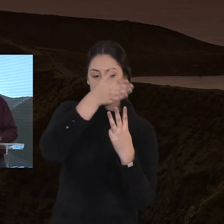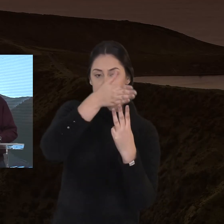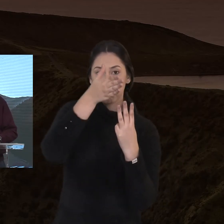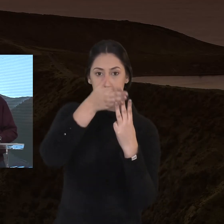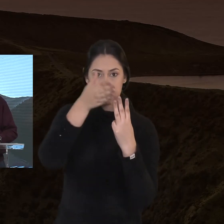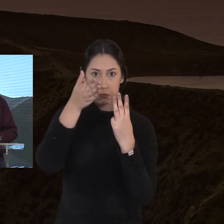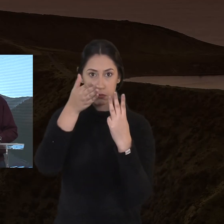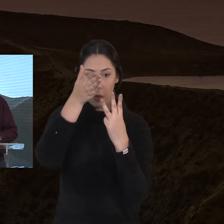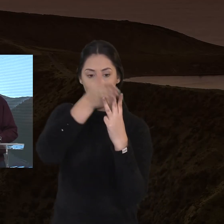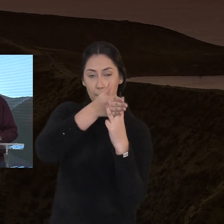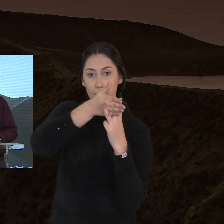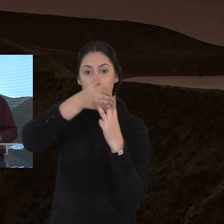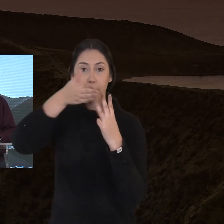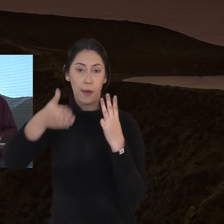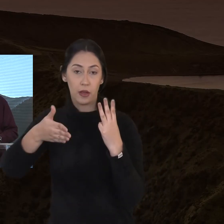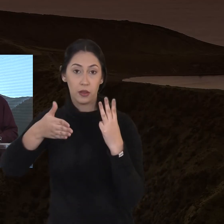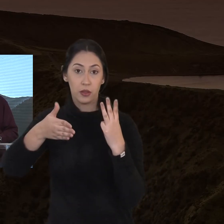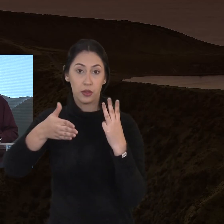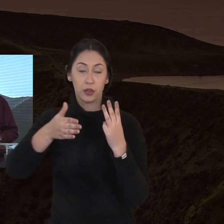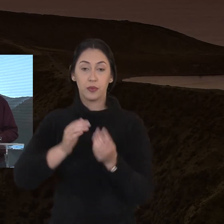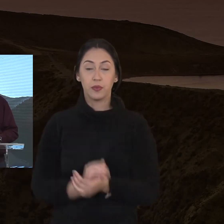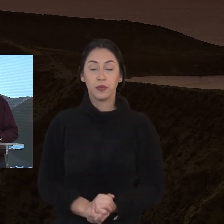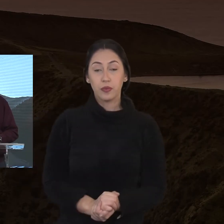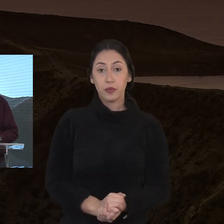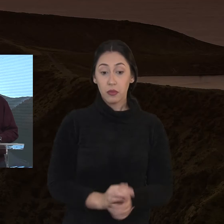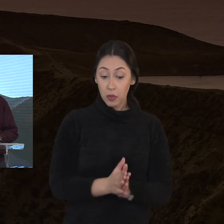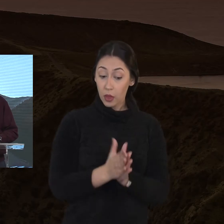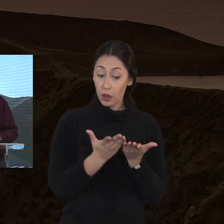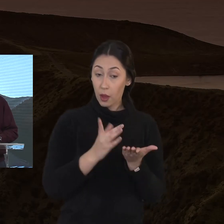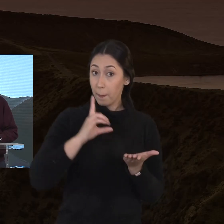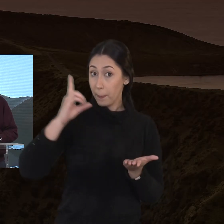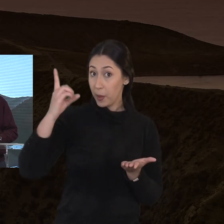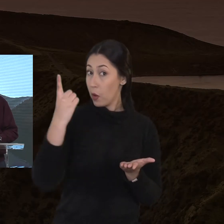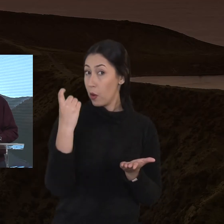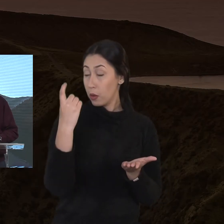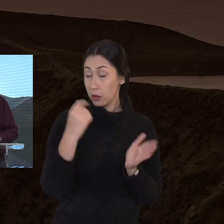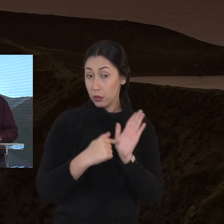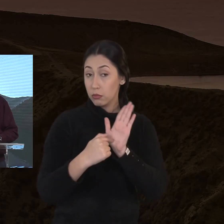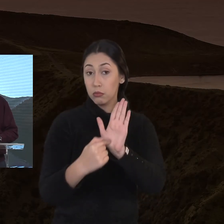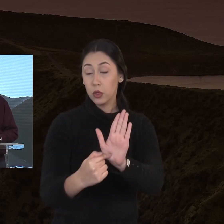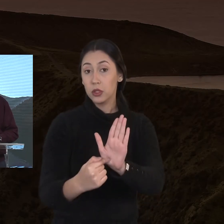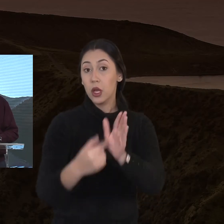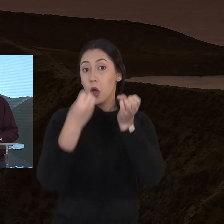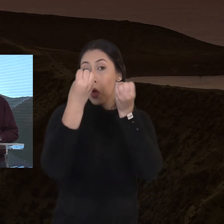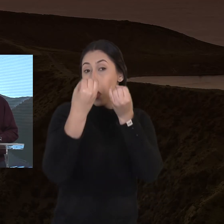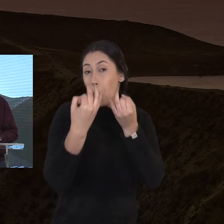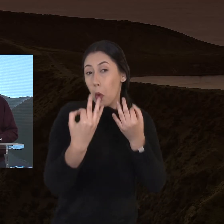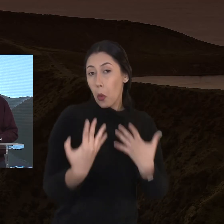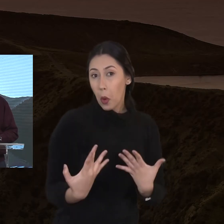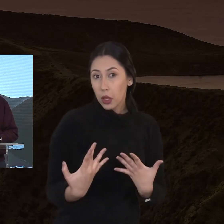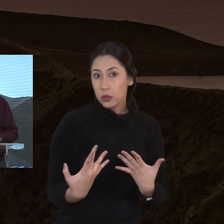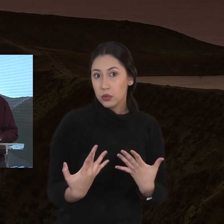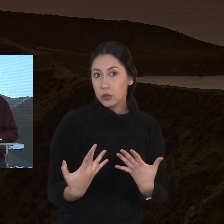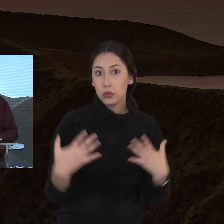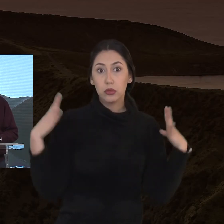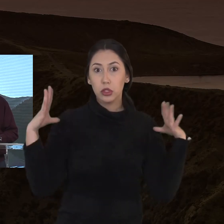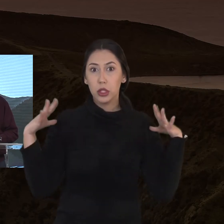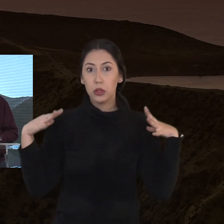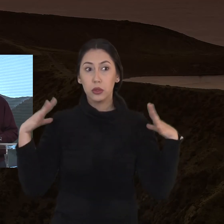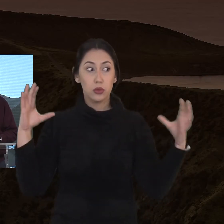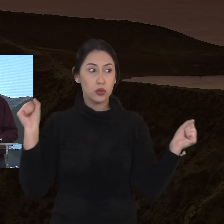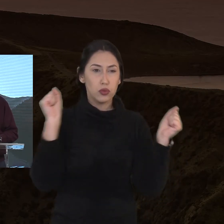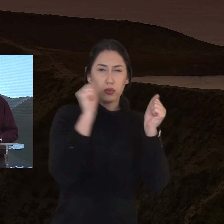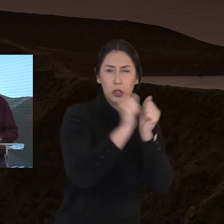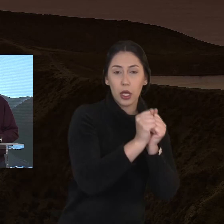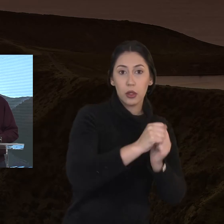do céu e é única passagem aqui na bíblia que mostra quantos anjos se uniram a satanás na